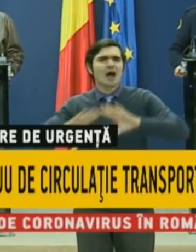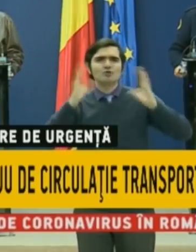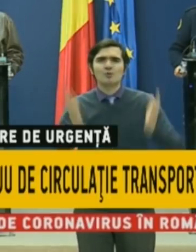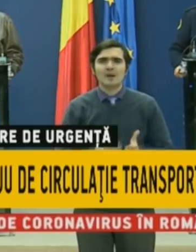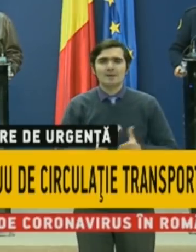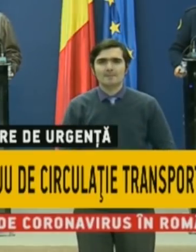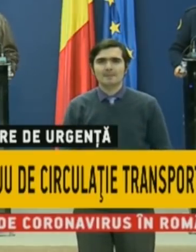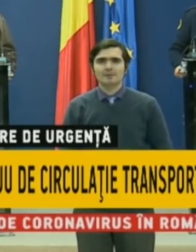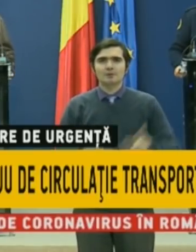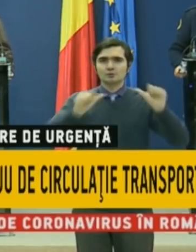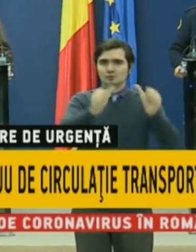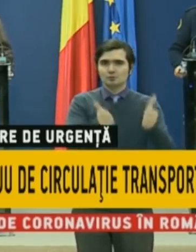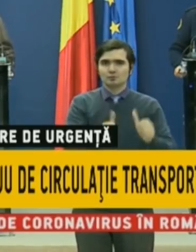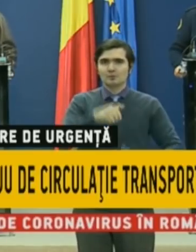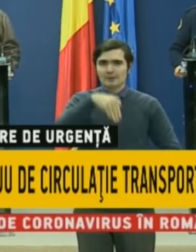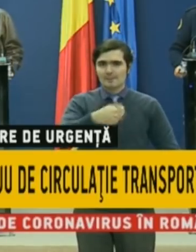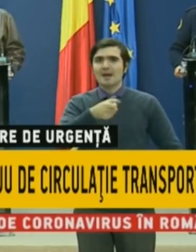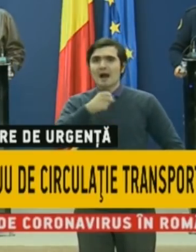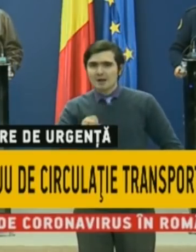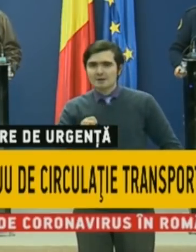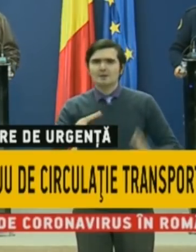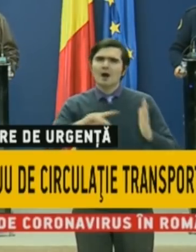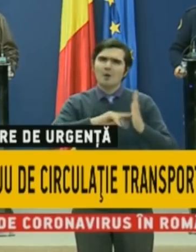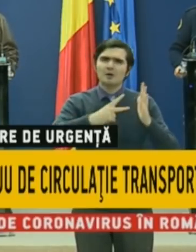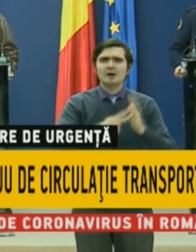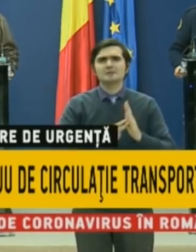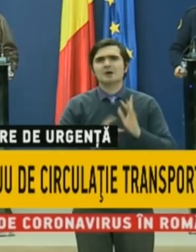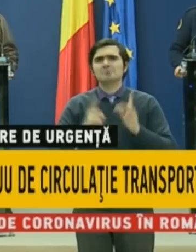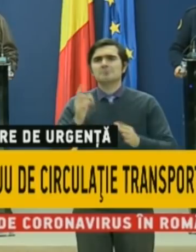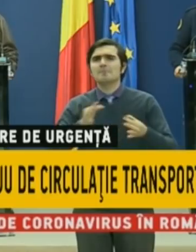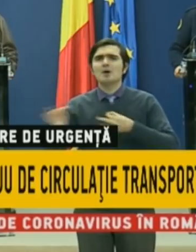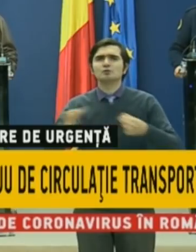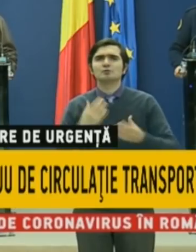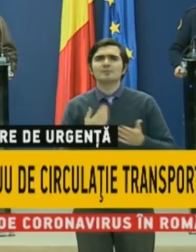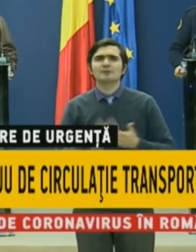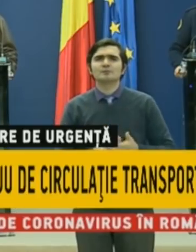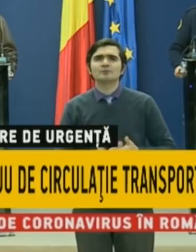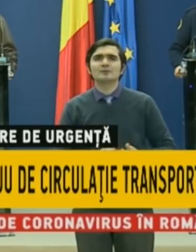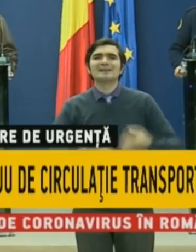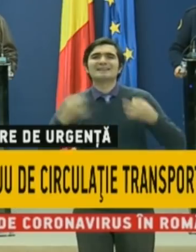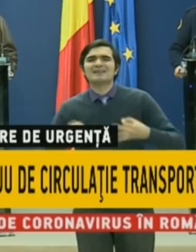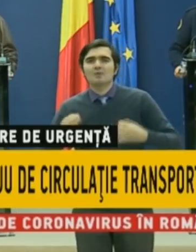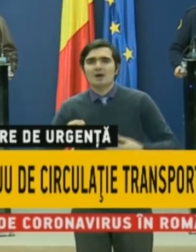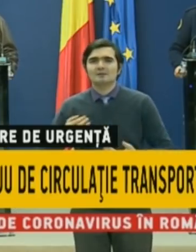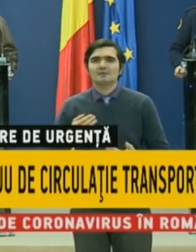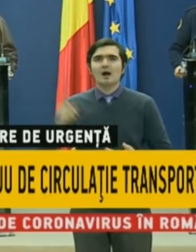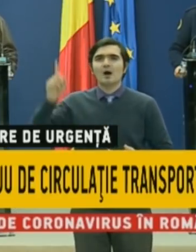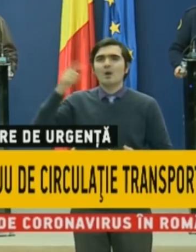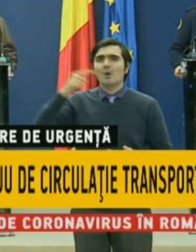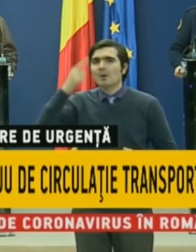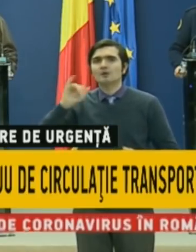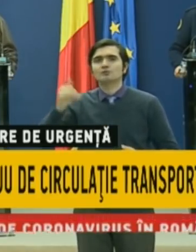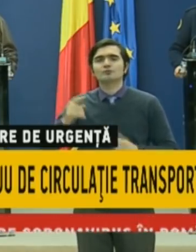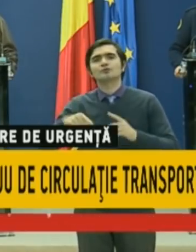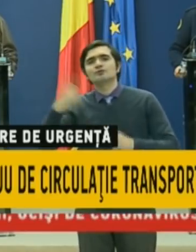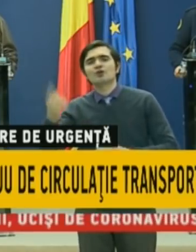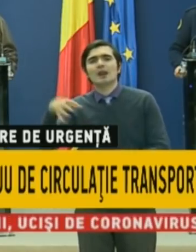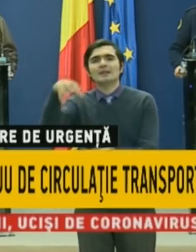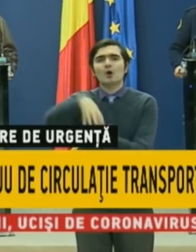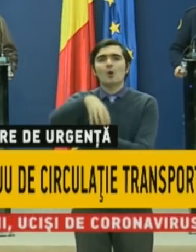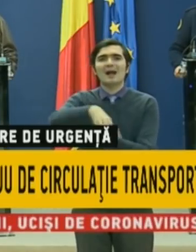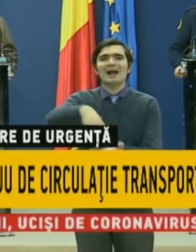Structurile Ministerului Afacerilor Interne a organizat măsuri de siguranță a orașului și a localităților limitrofe care au